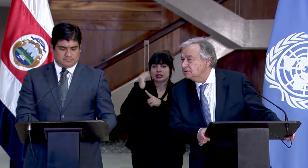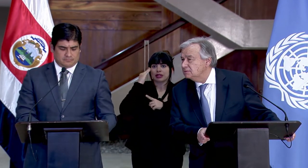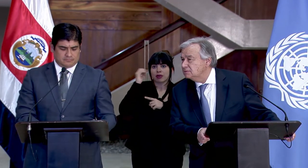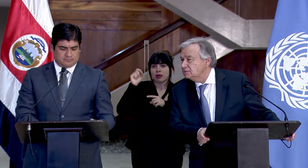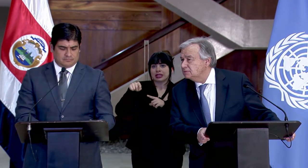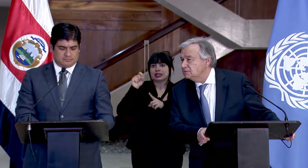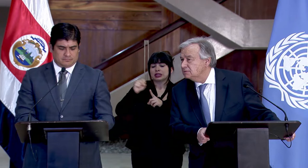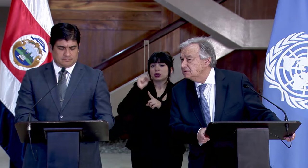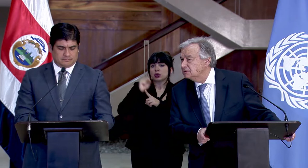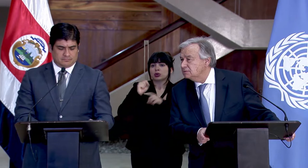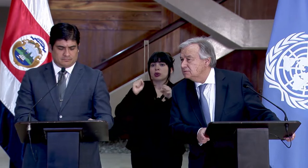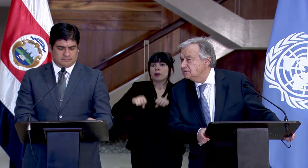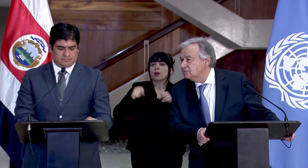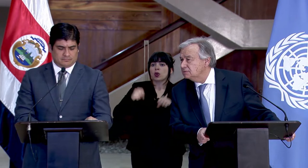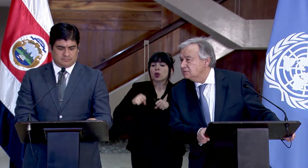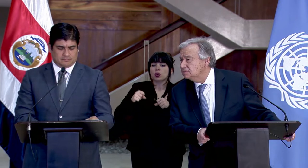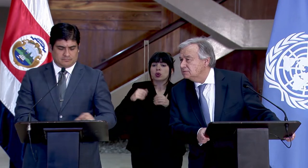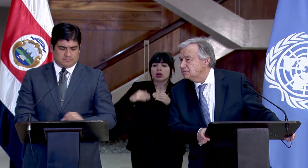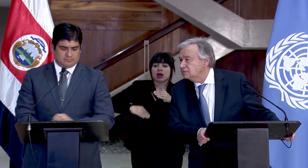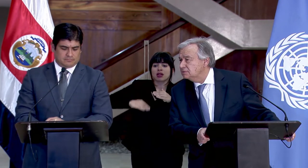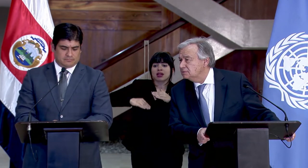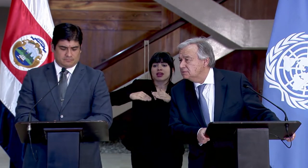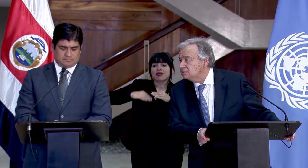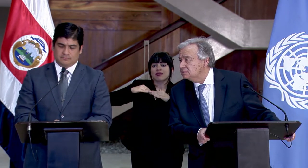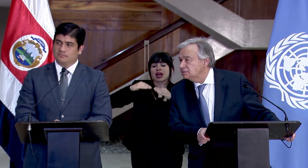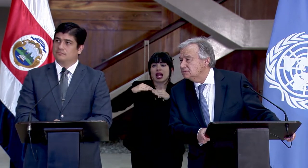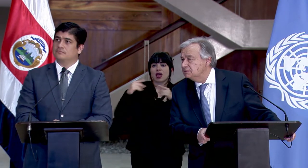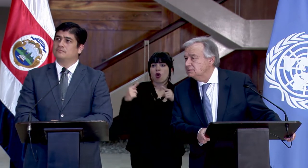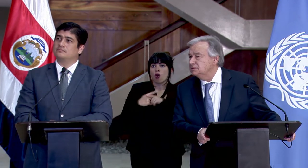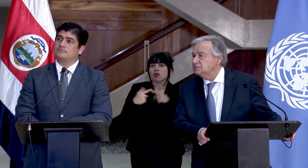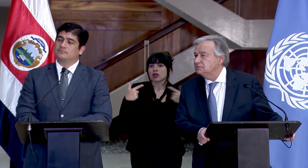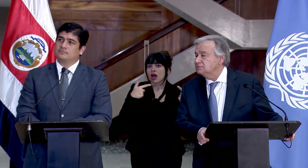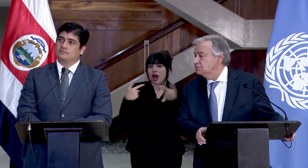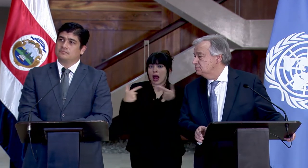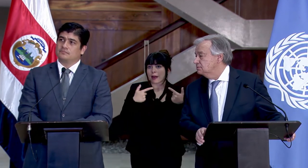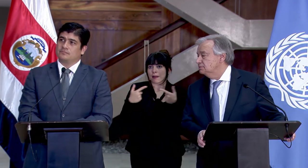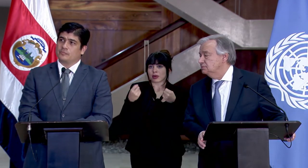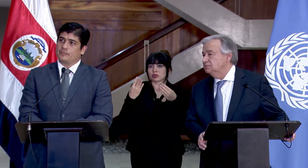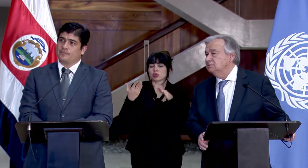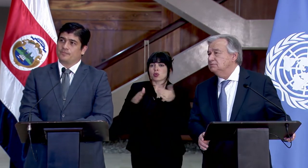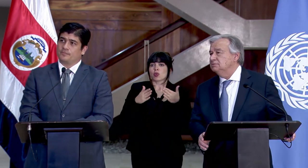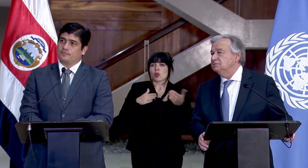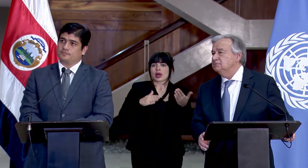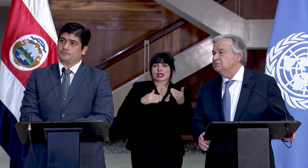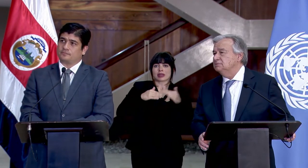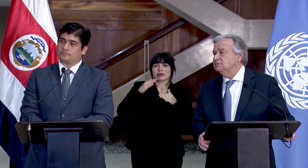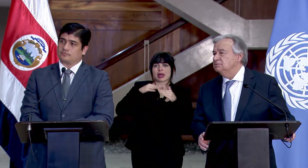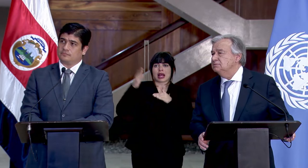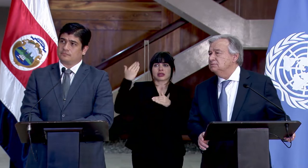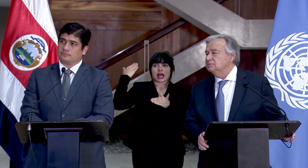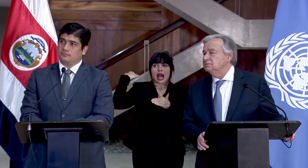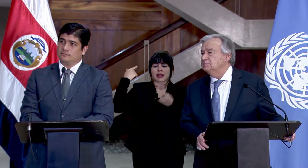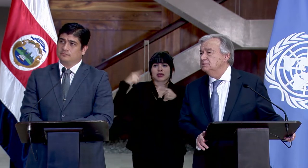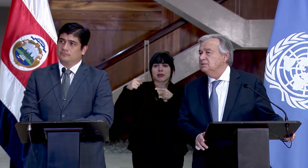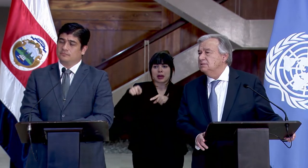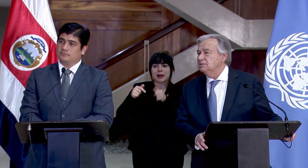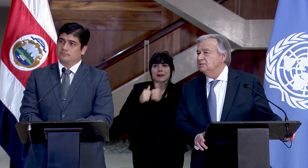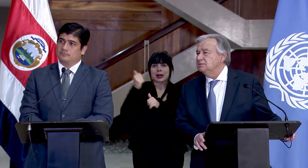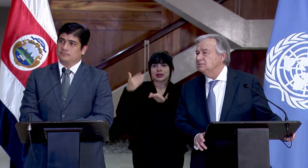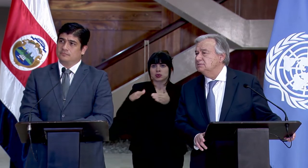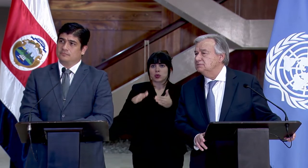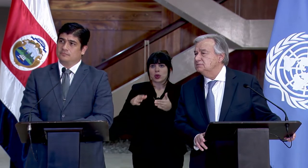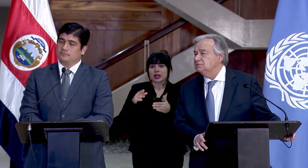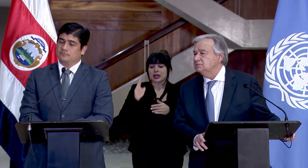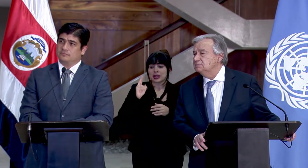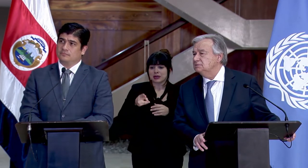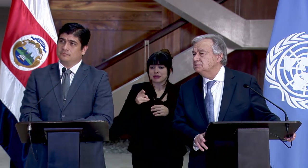llegar incluso, tal vez, a tener ribetes de una guerra civil, un conflicto armado. Ya el número de muertos supera muchos de los conflictos anteriores que hemos tenido. Y en el